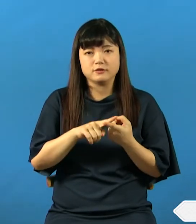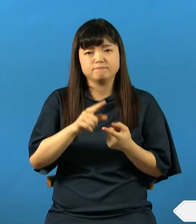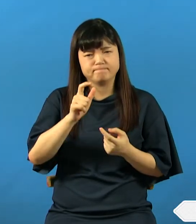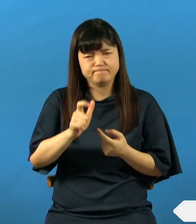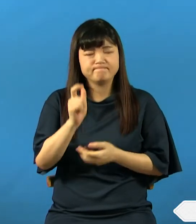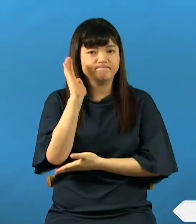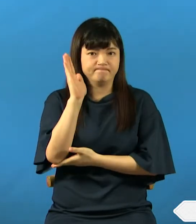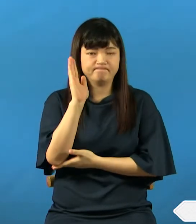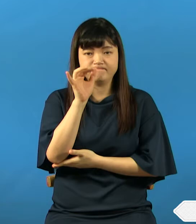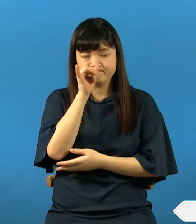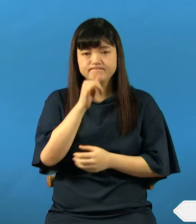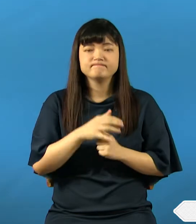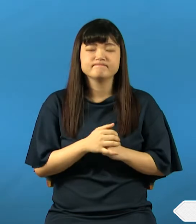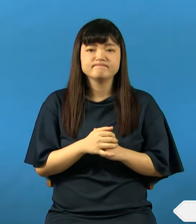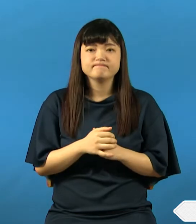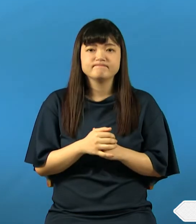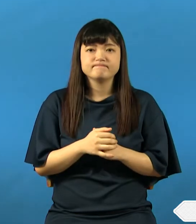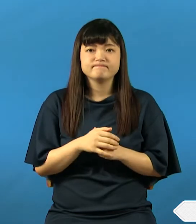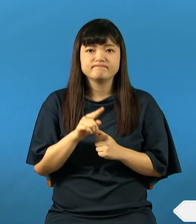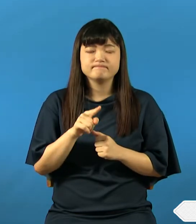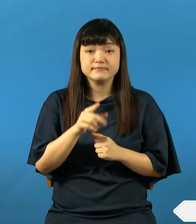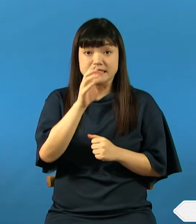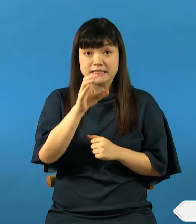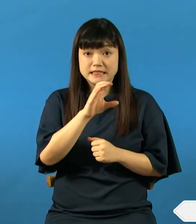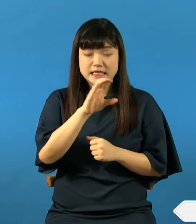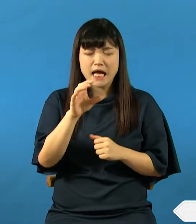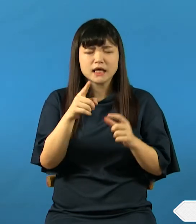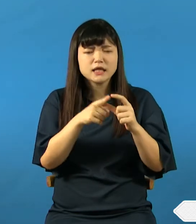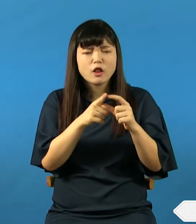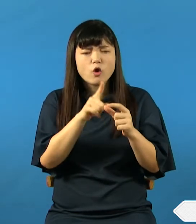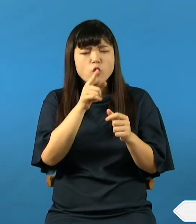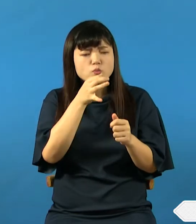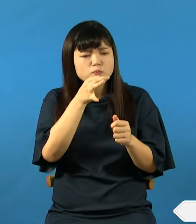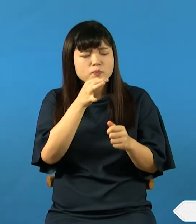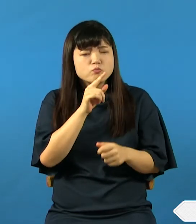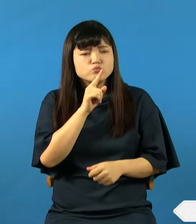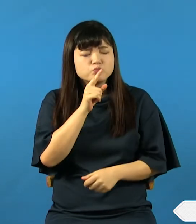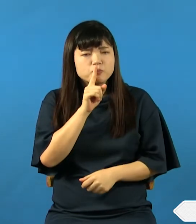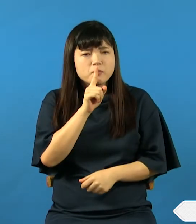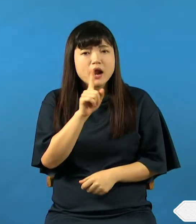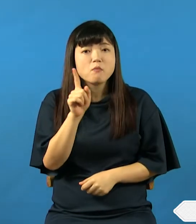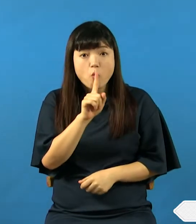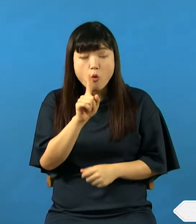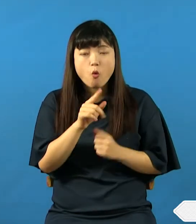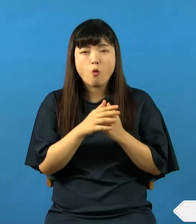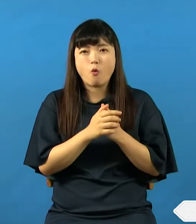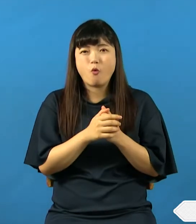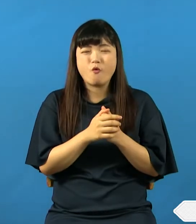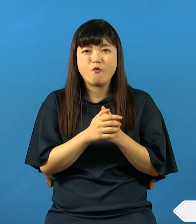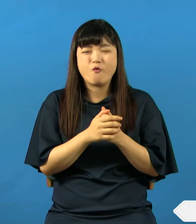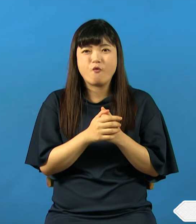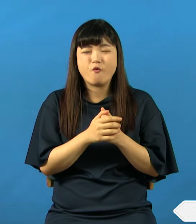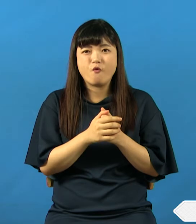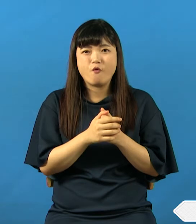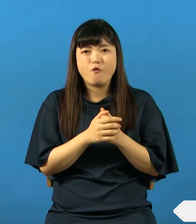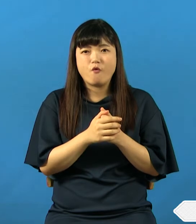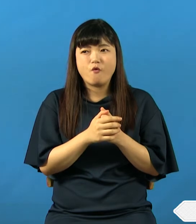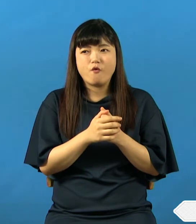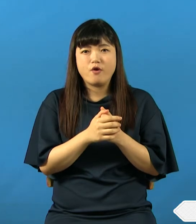그것을 강조하고 있습니다. 그것을 신학 용어로 뭐라고 한다고 했죠?